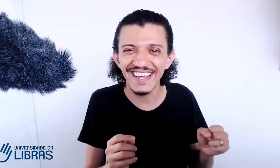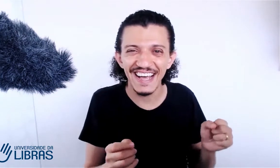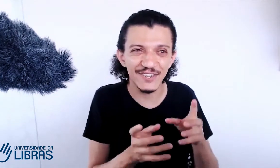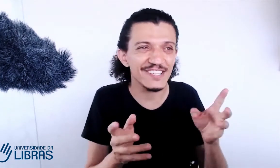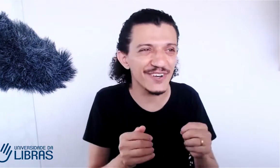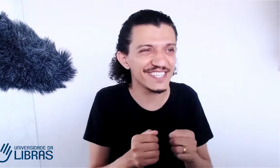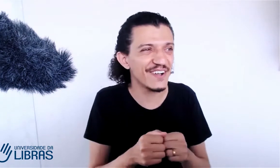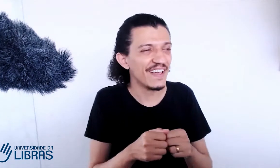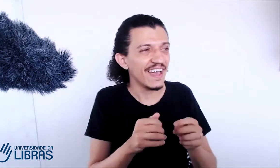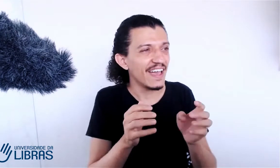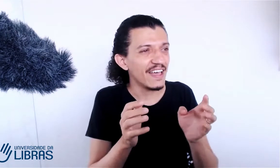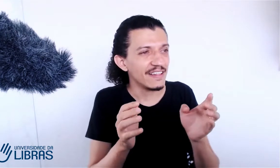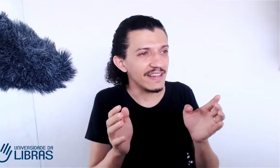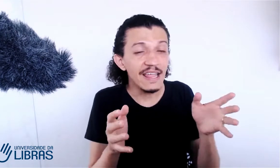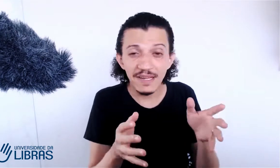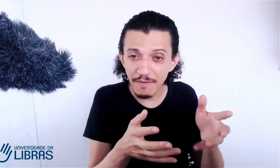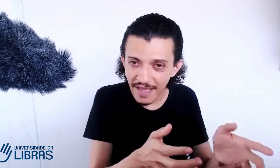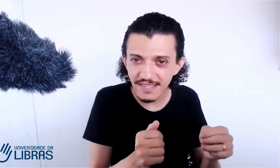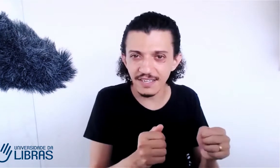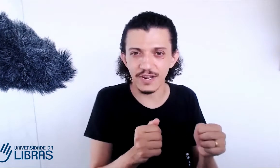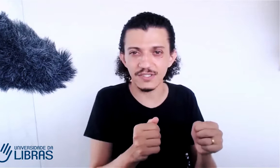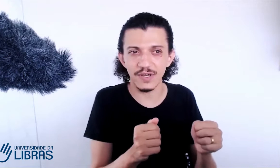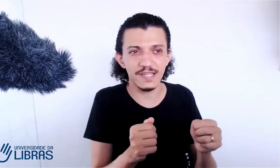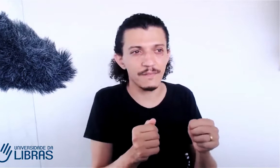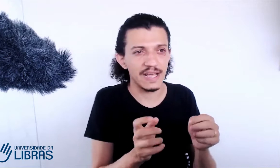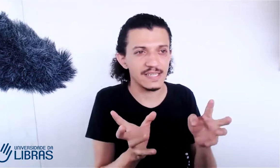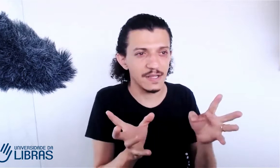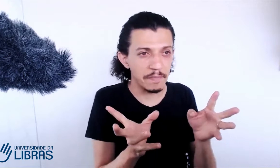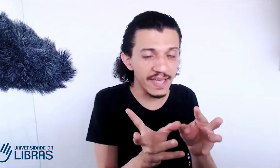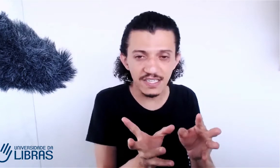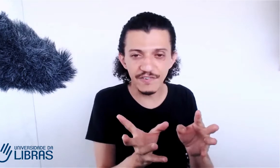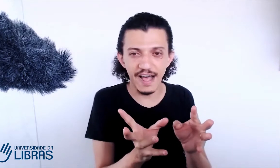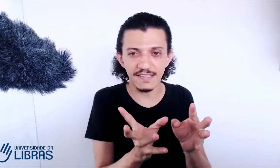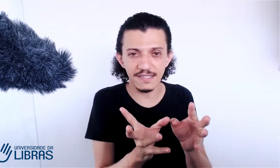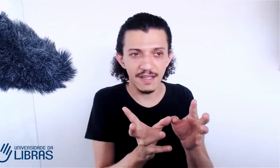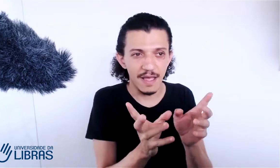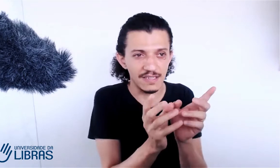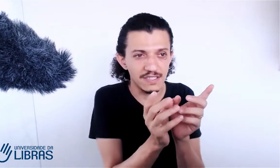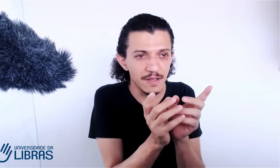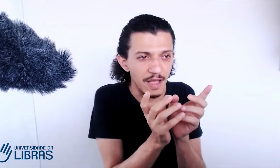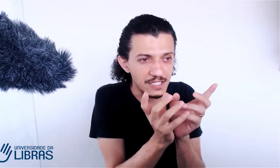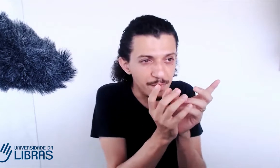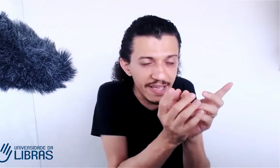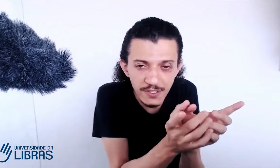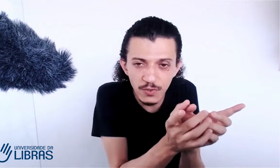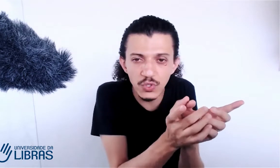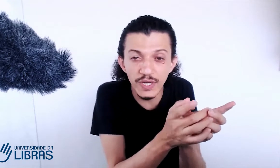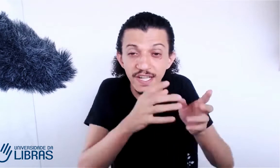As orações. Na Libras também existem as orações. Essas pequenas frases, essas pequenas construções dentro de